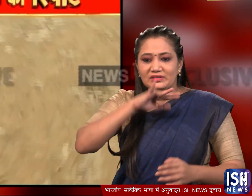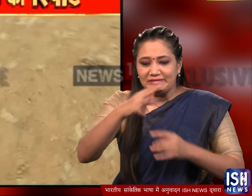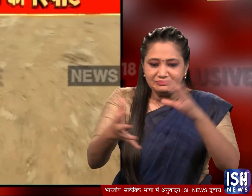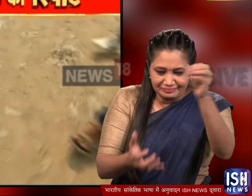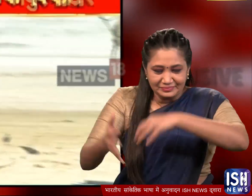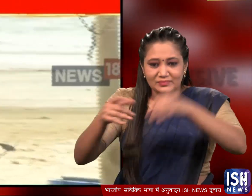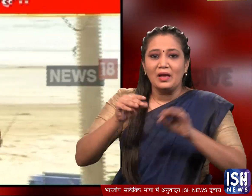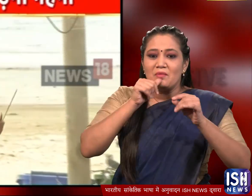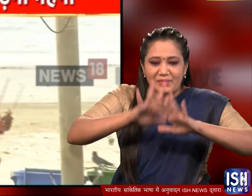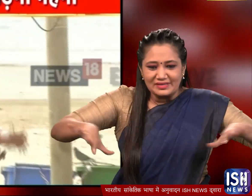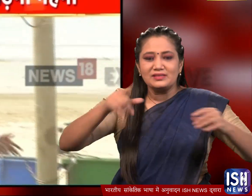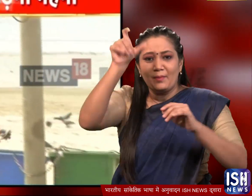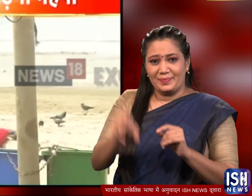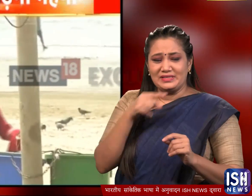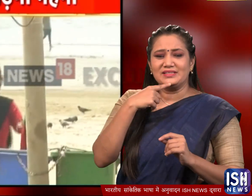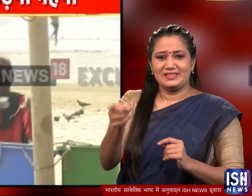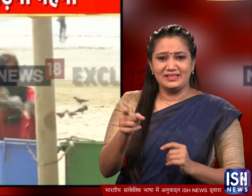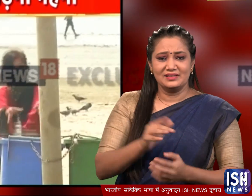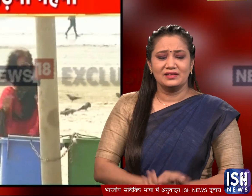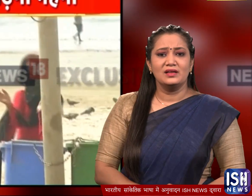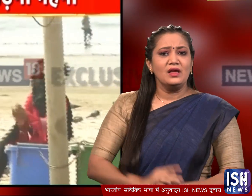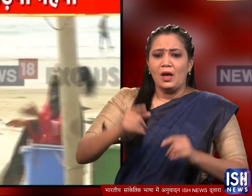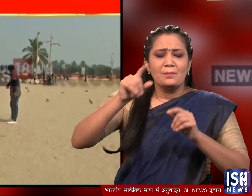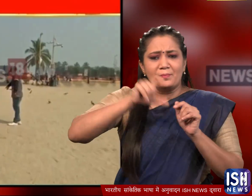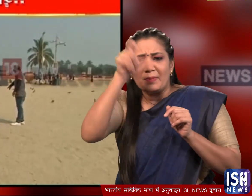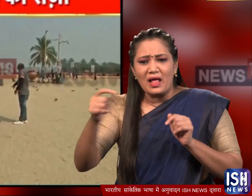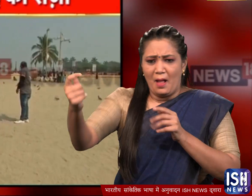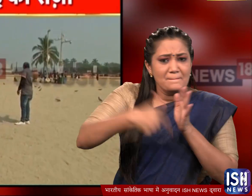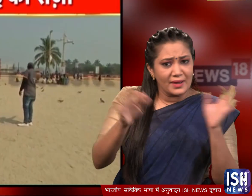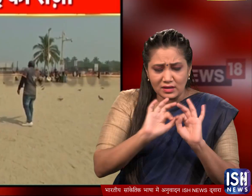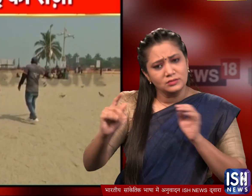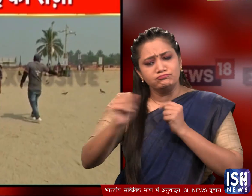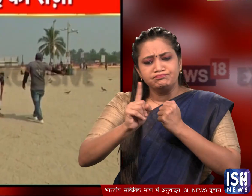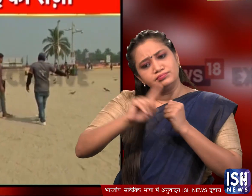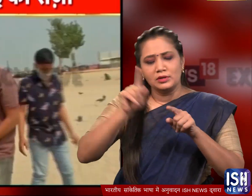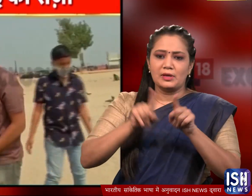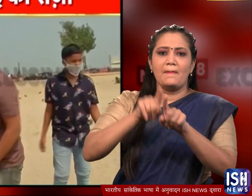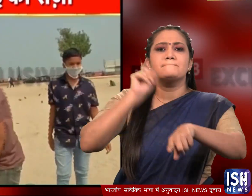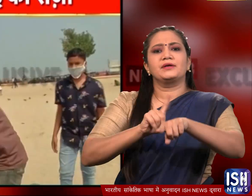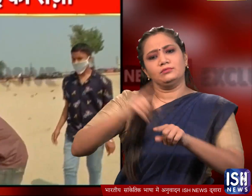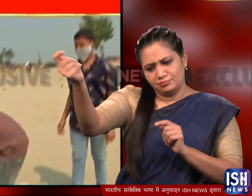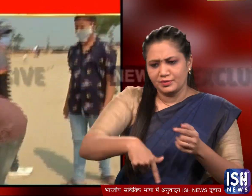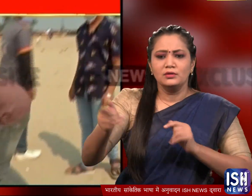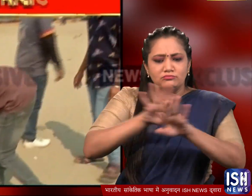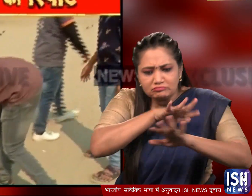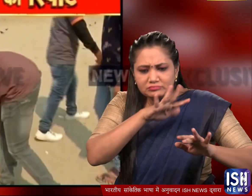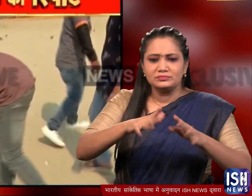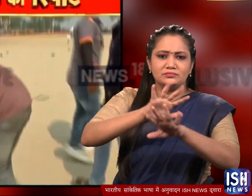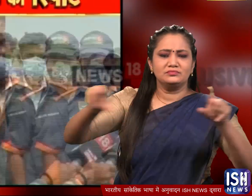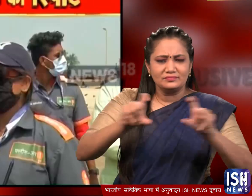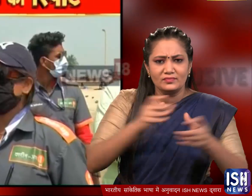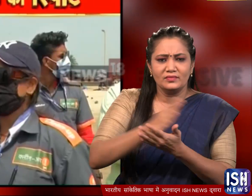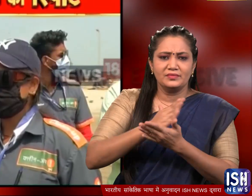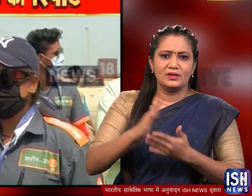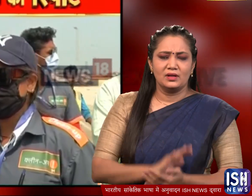ये कचरा उठाइए। बीच पर तैनात एक मार्शल ने बताया कि जो लोग जुर्माना भरने में नानुकुर करते हैं, उनसे सजा के तौर पर बीच की सफाई करवाई जाती